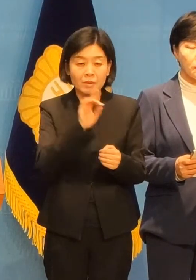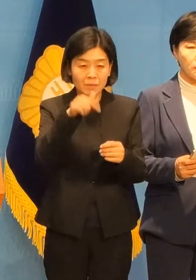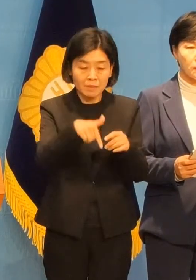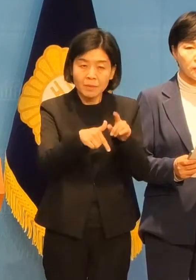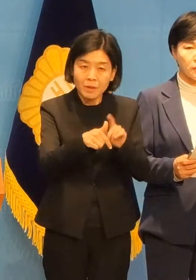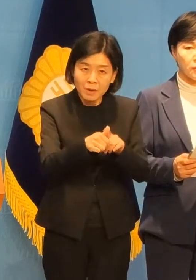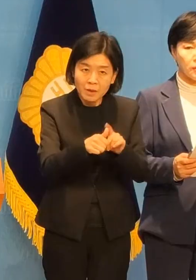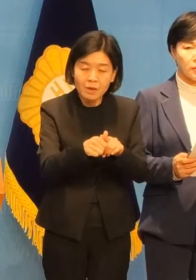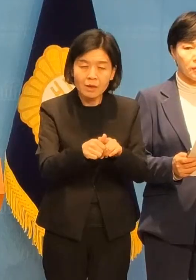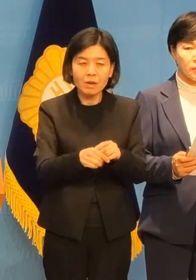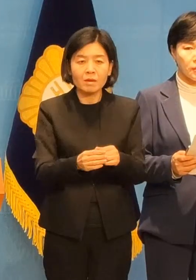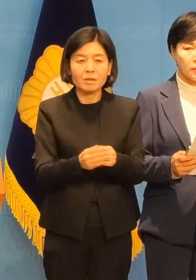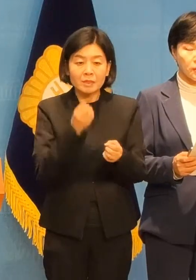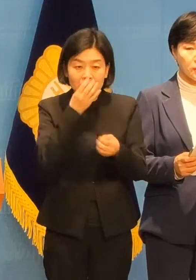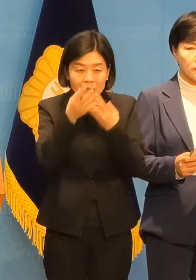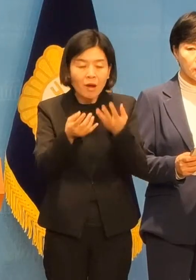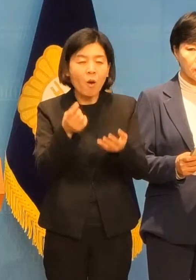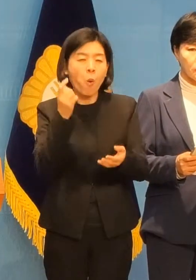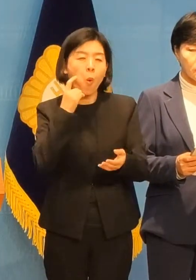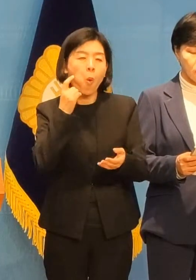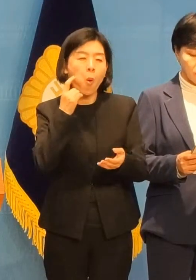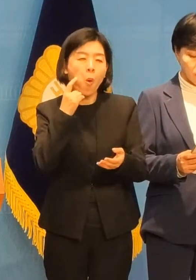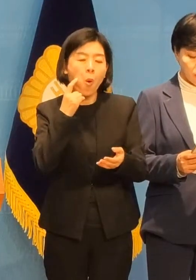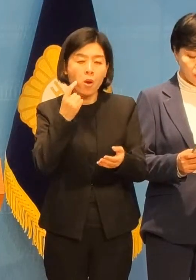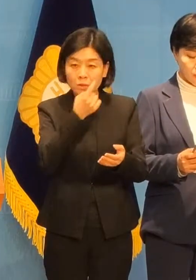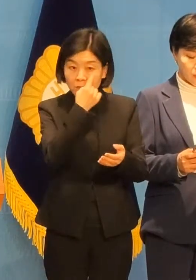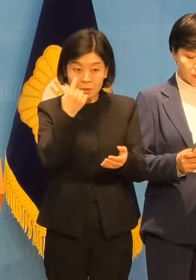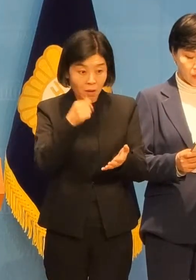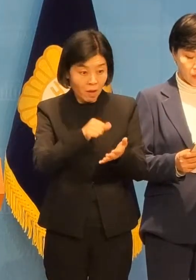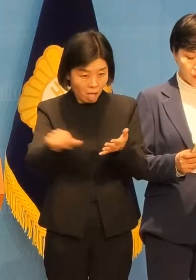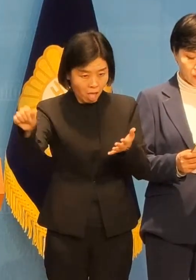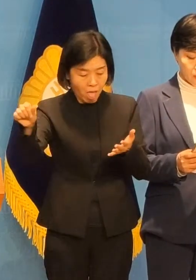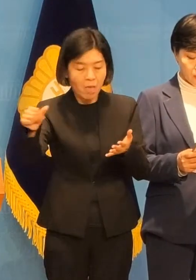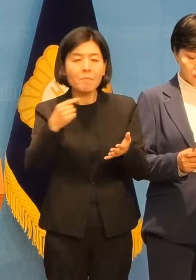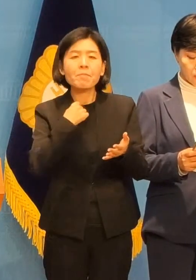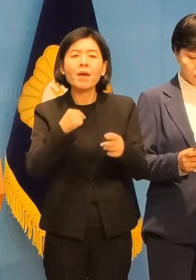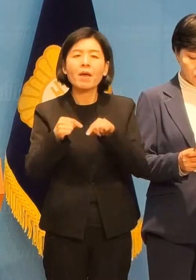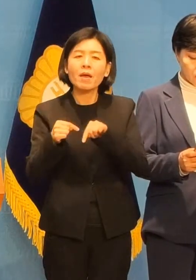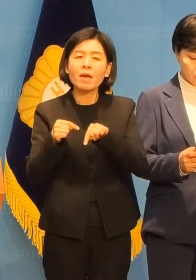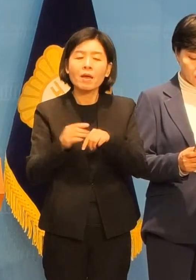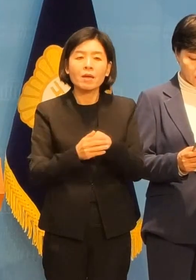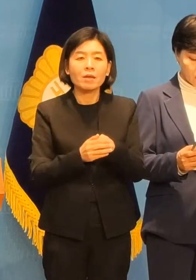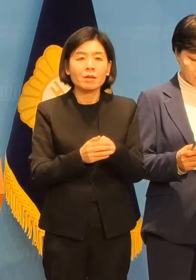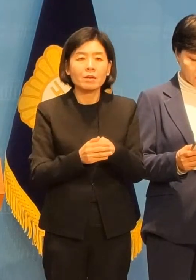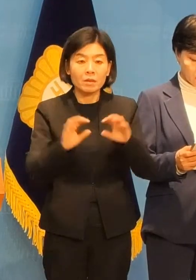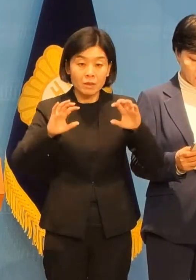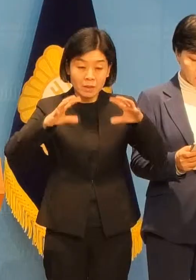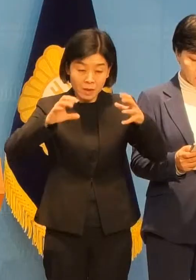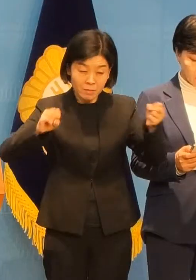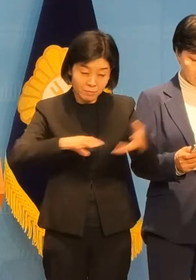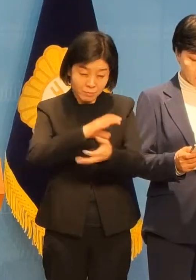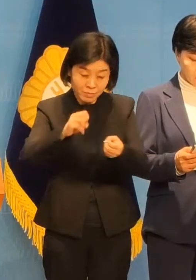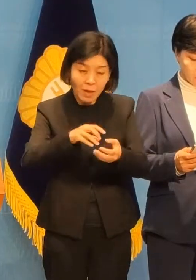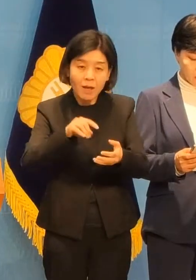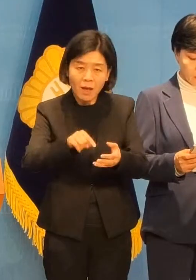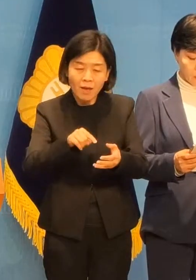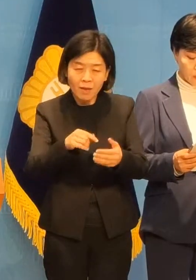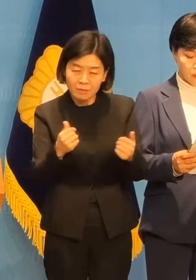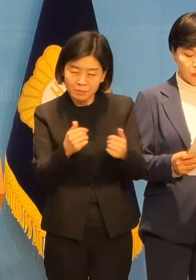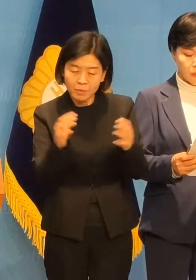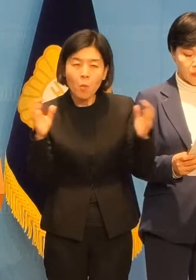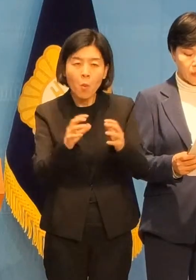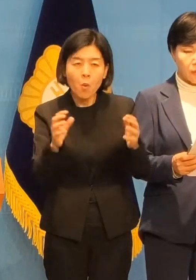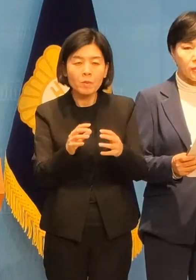장관은 위증과 증거 인력 전력이 있습니다. 박 전 장관은 내란 컨설팅 모임이었던 12월